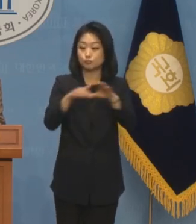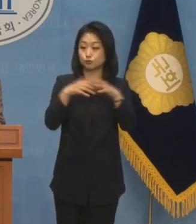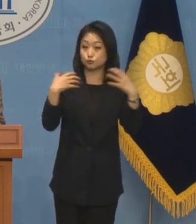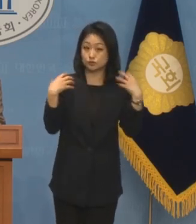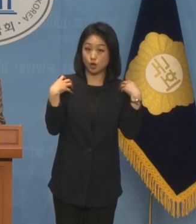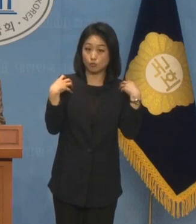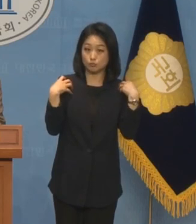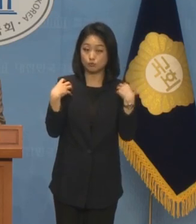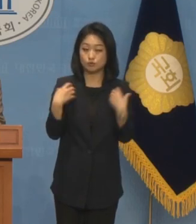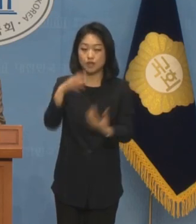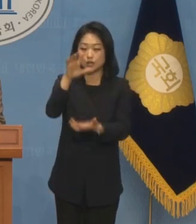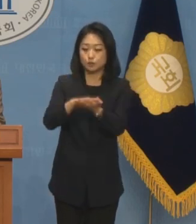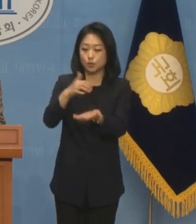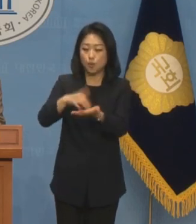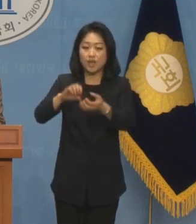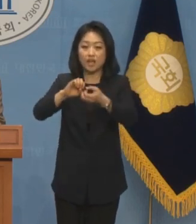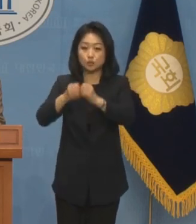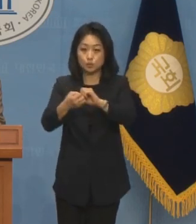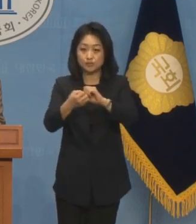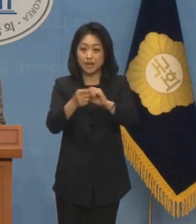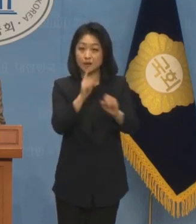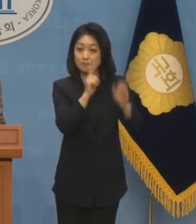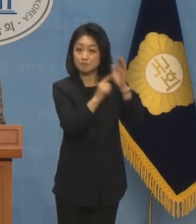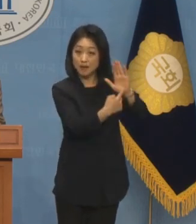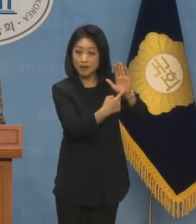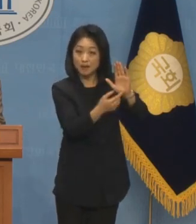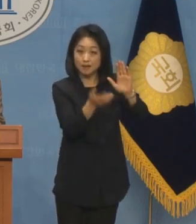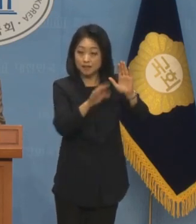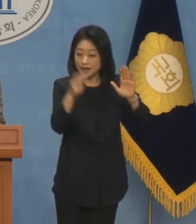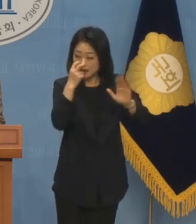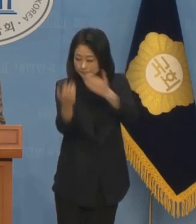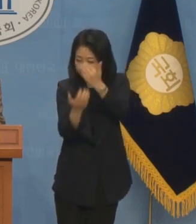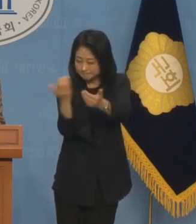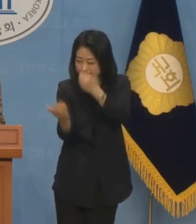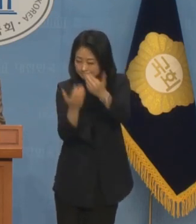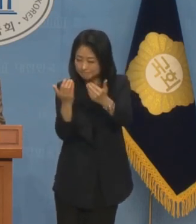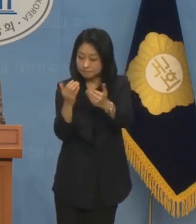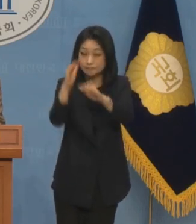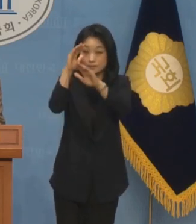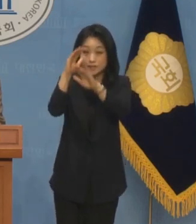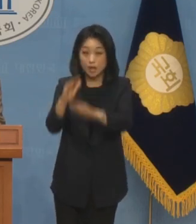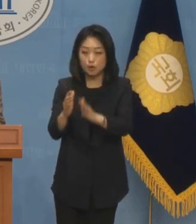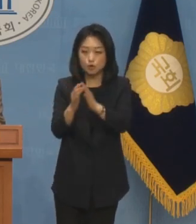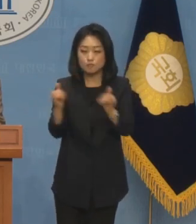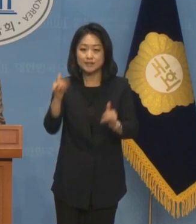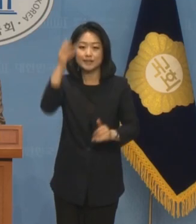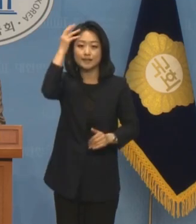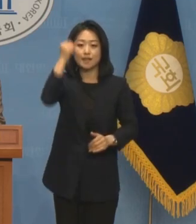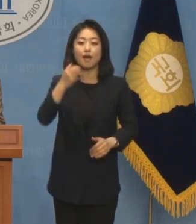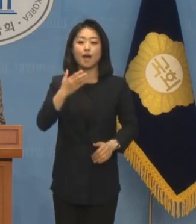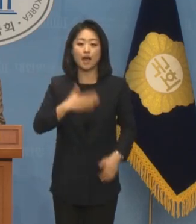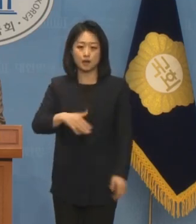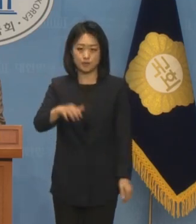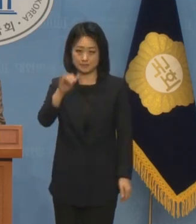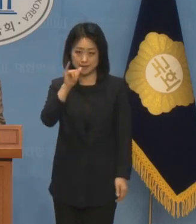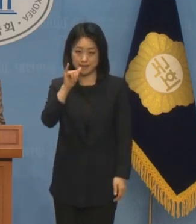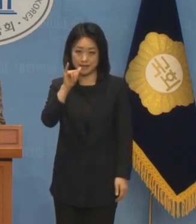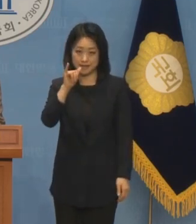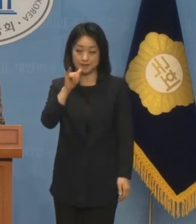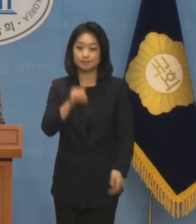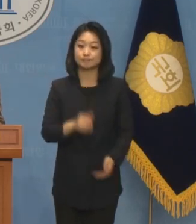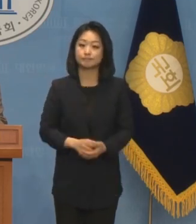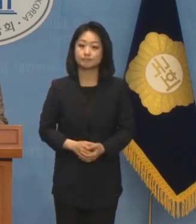조작이라고 하면서 어떻게 감사하고 수사했지만 똑똑히 보고 잘 알고